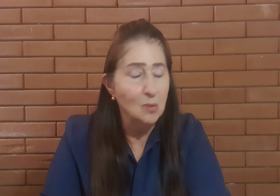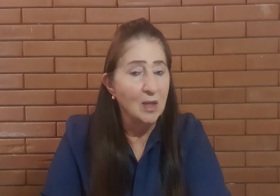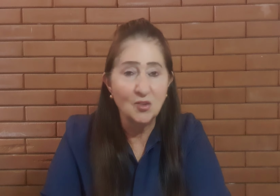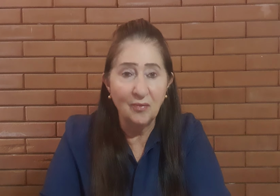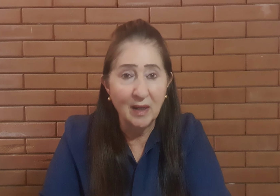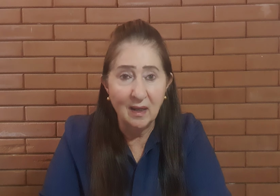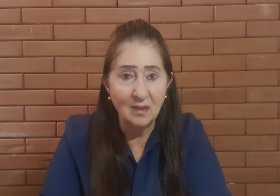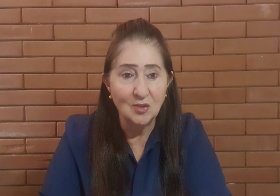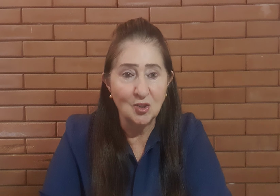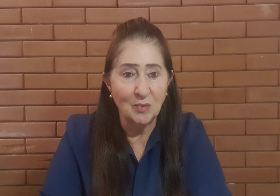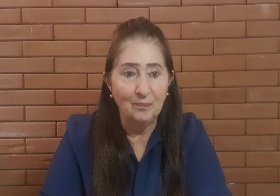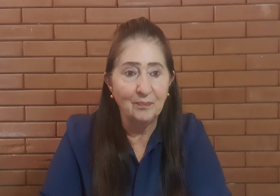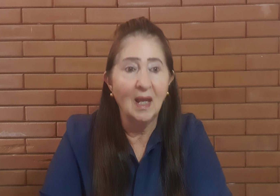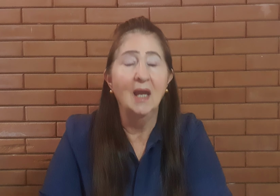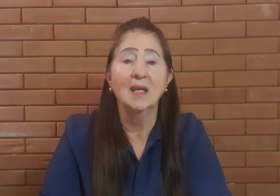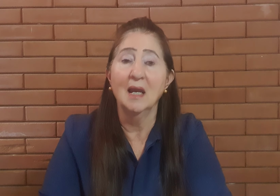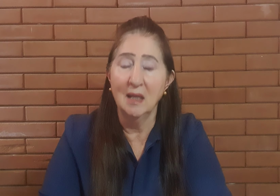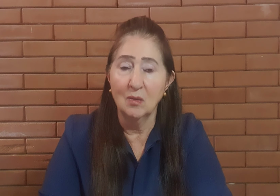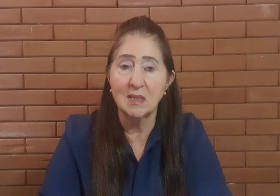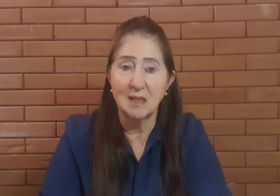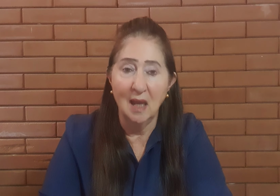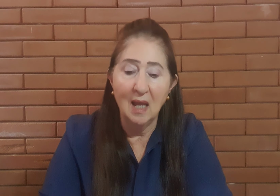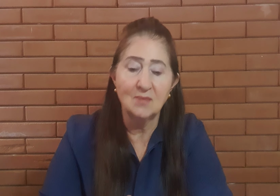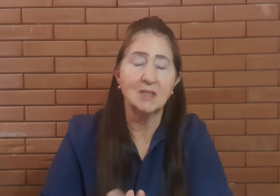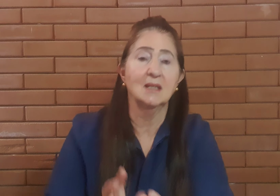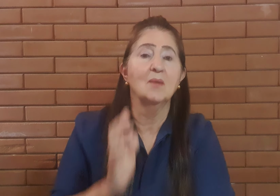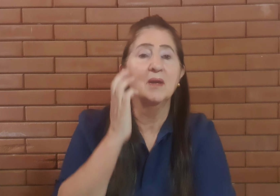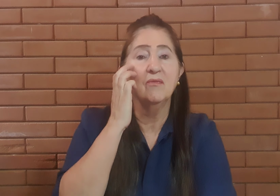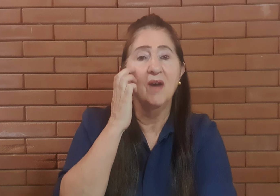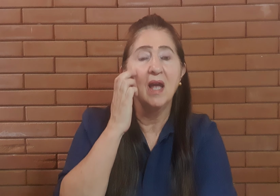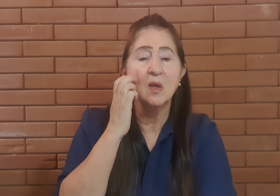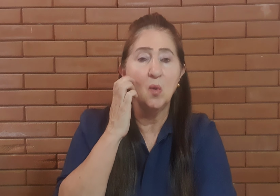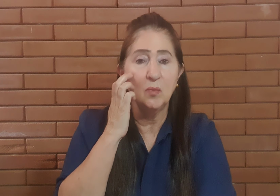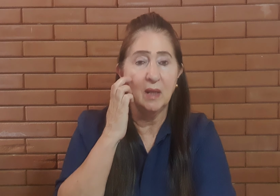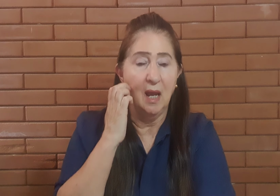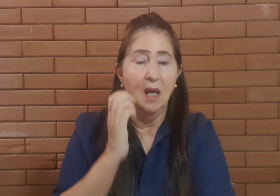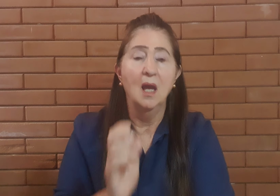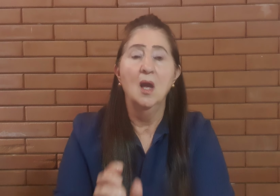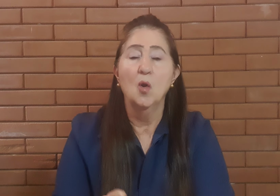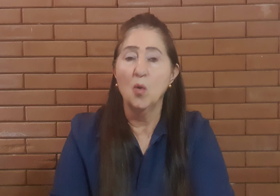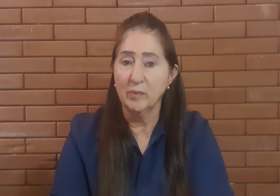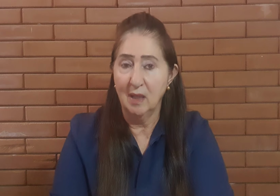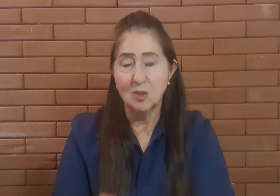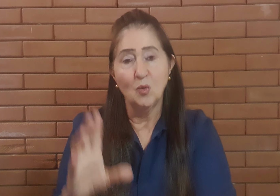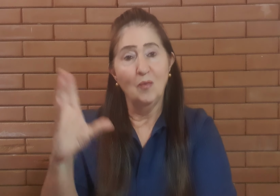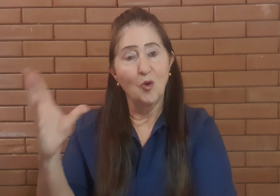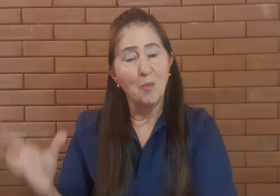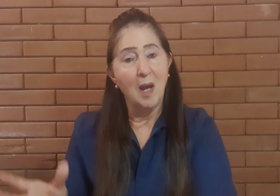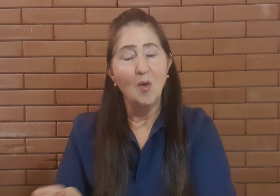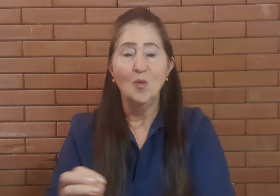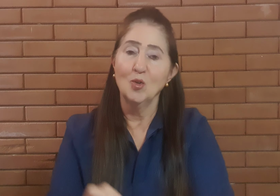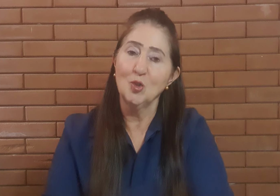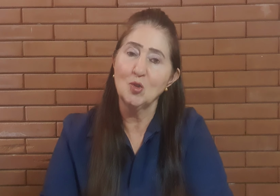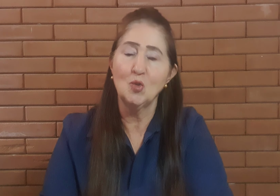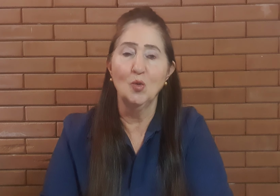é diferente. Na língua de sinais, você também vai encontrar contexto informal, onde os